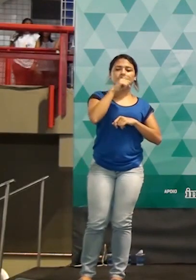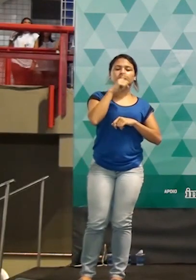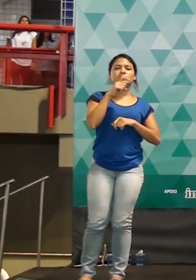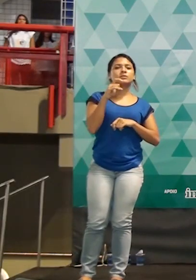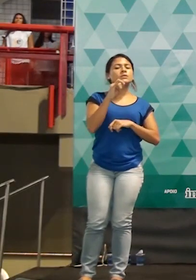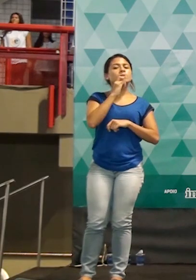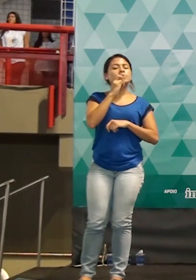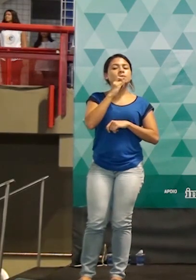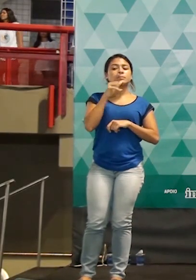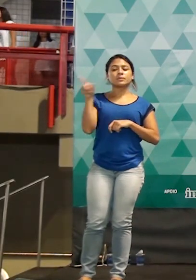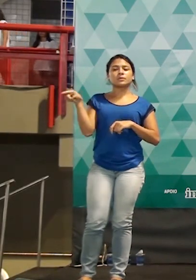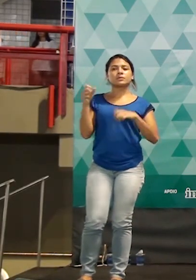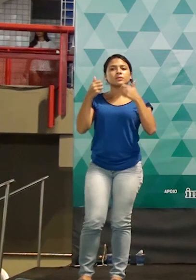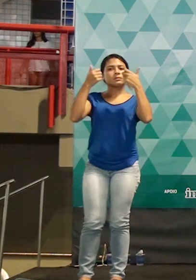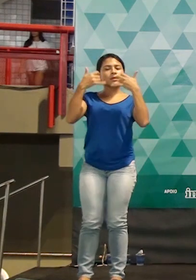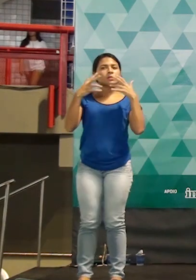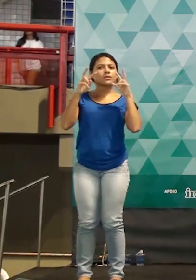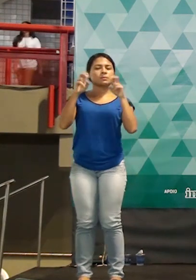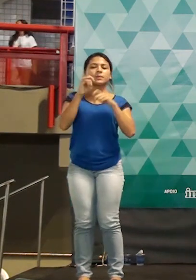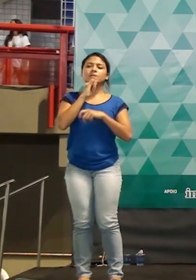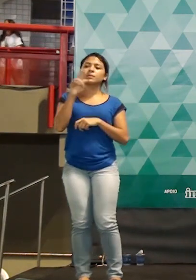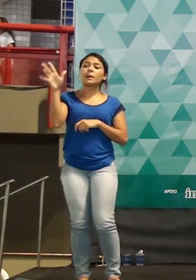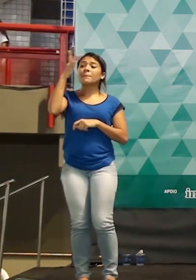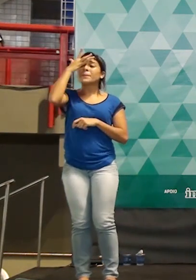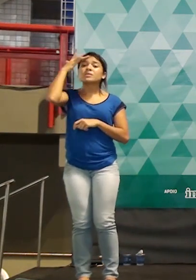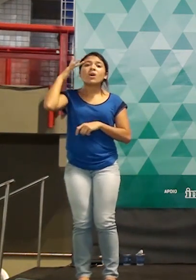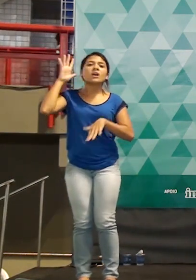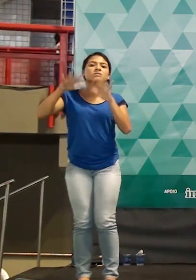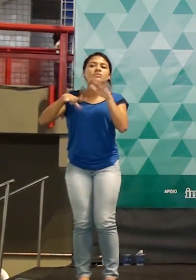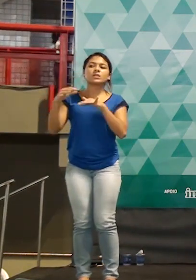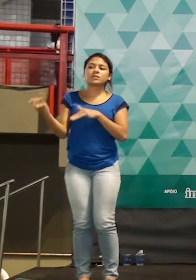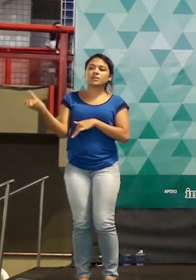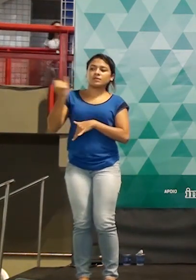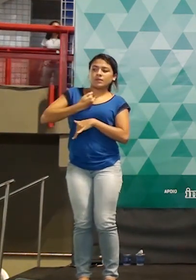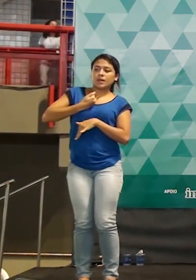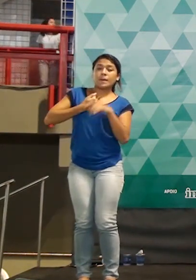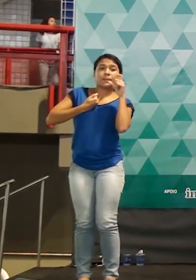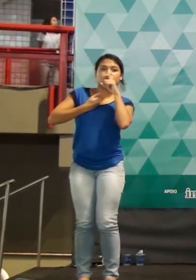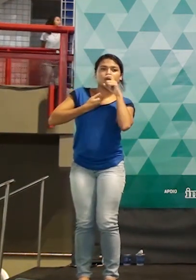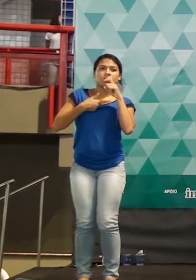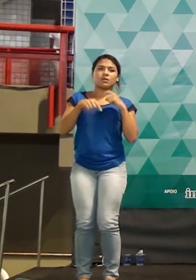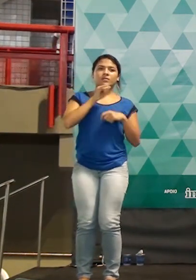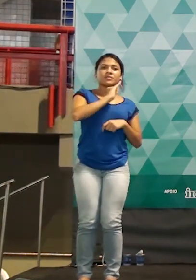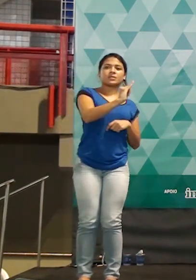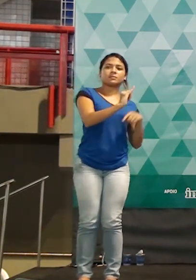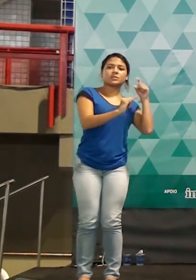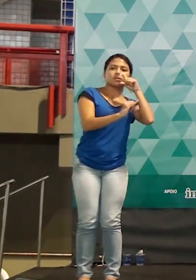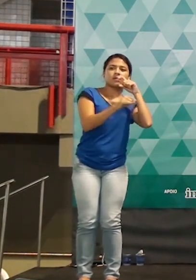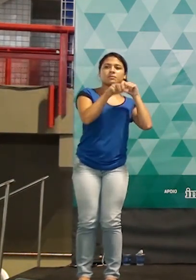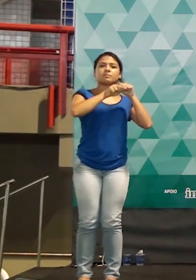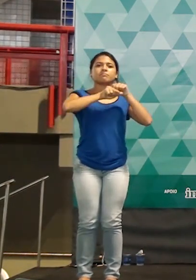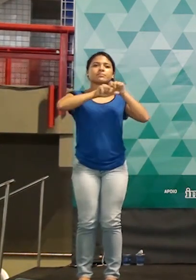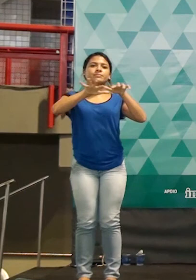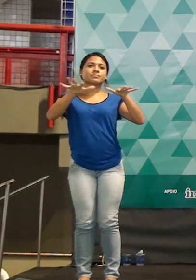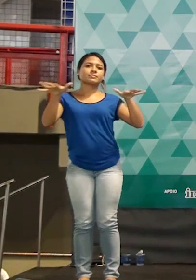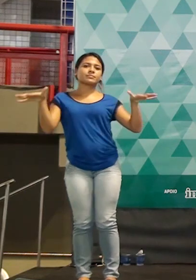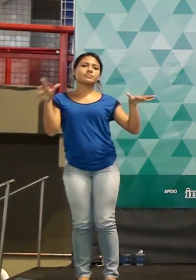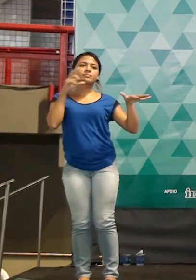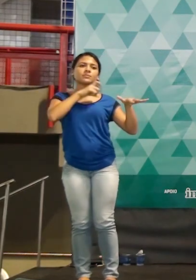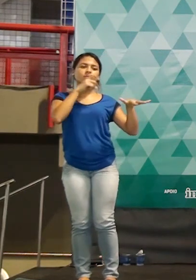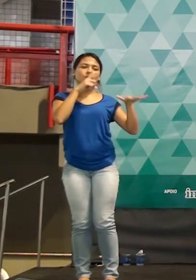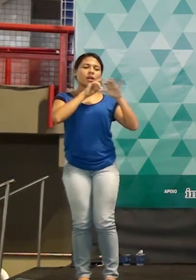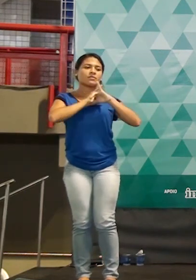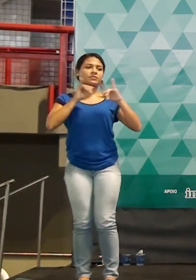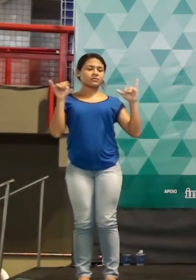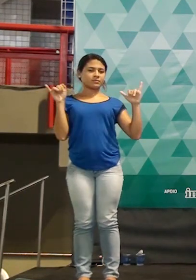com boatos que às vezes ocorrem de boca em boca. Então isso é relacionar, muitas vezes é necessário com